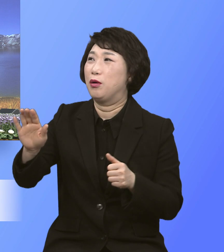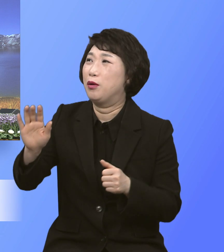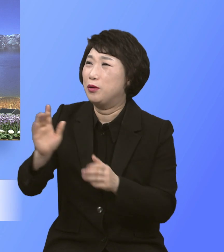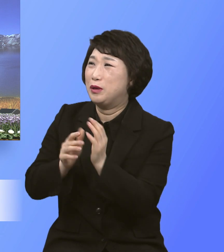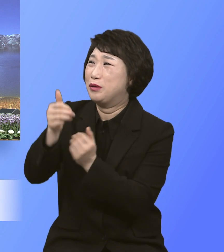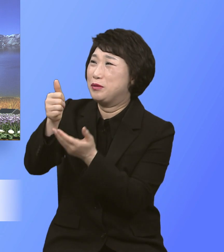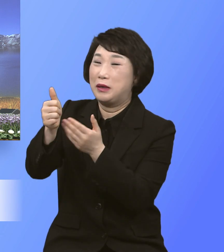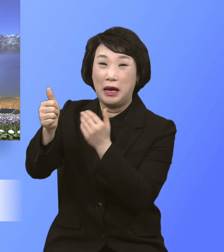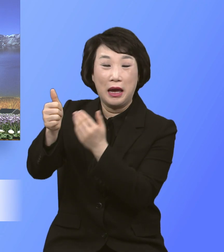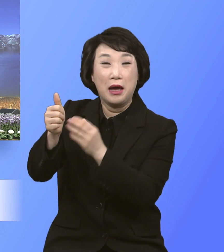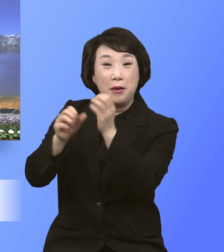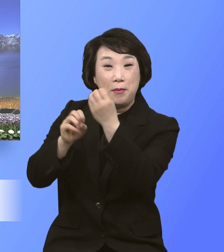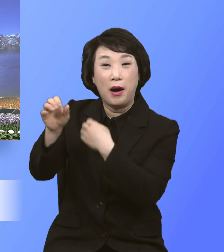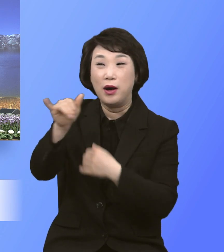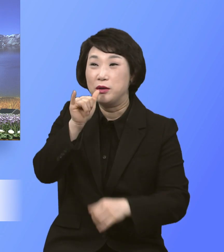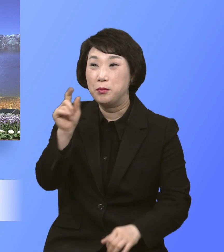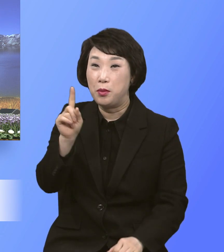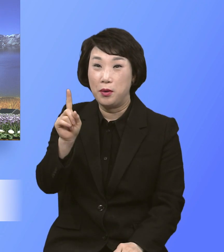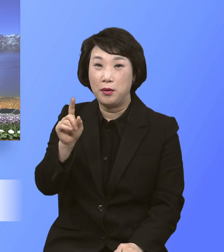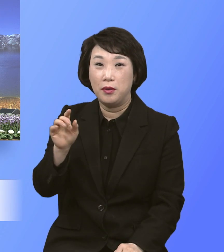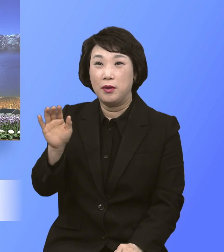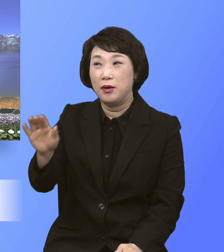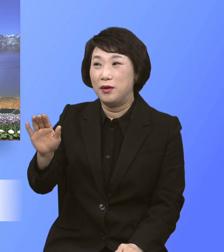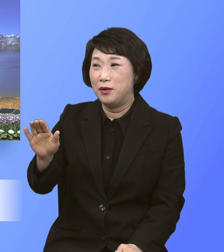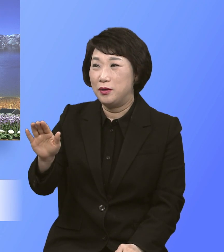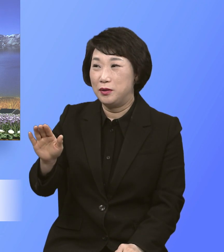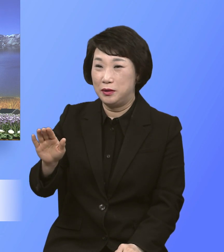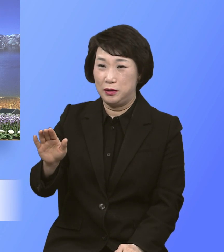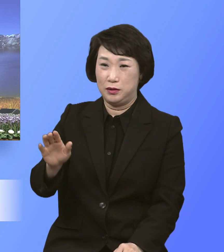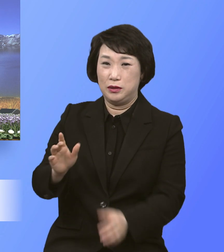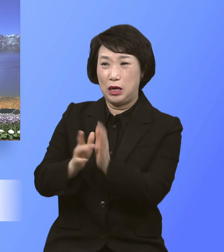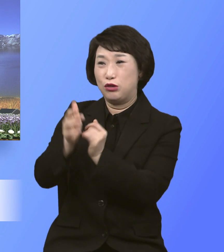예수께 대답하기를